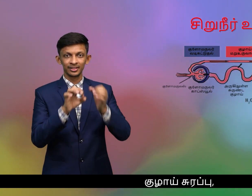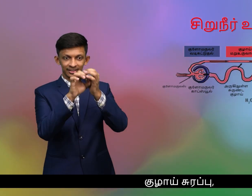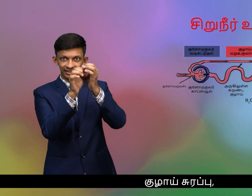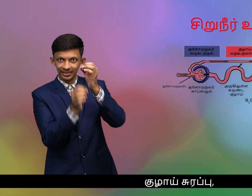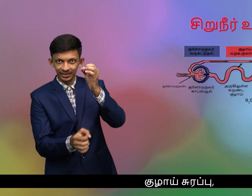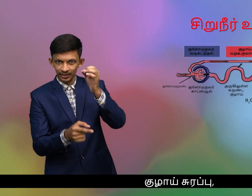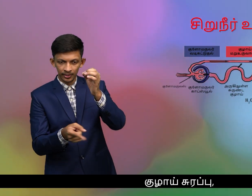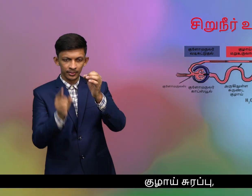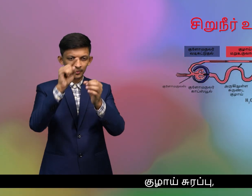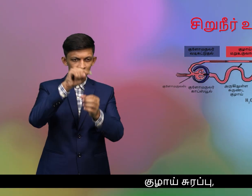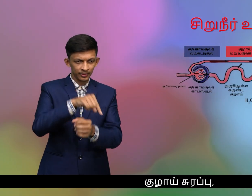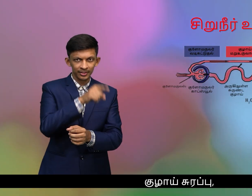குழாய் சுரப்பு,